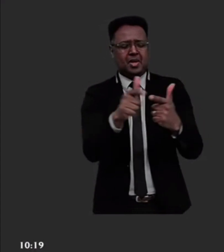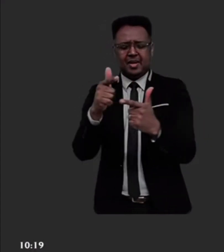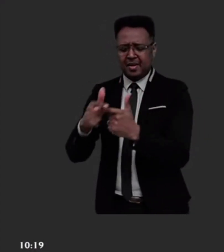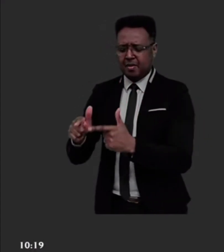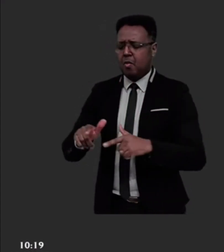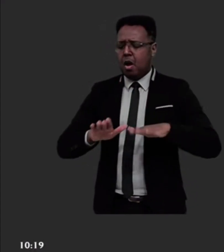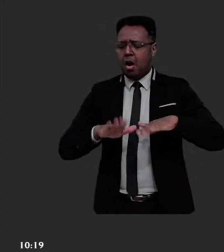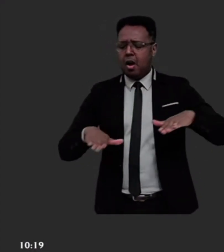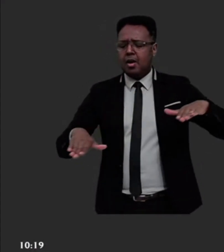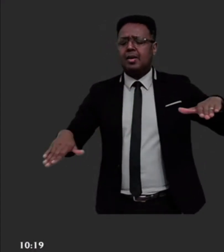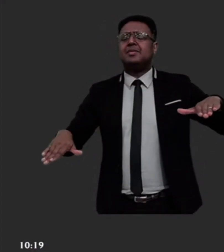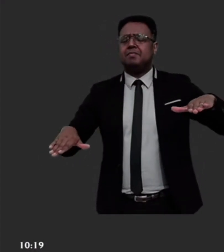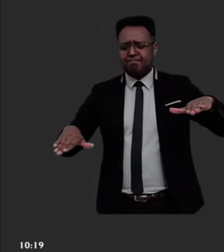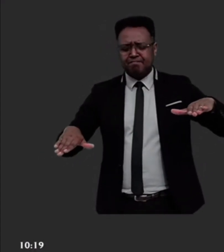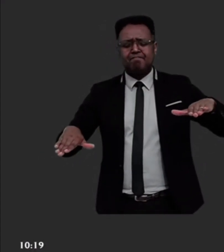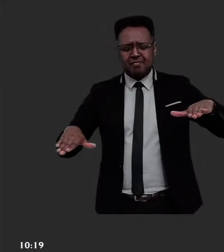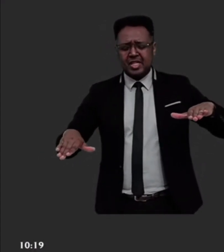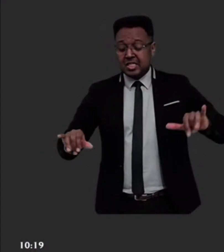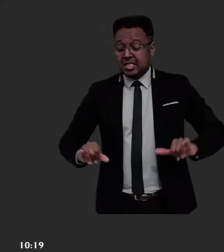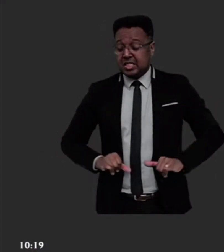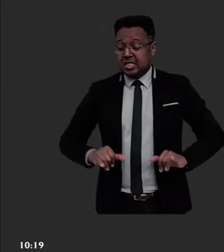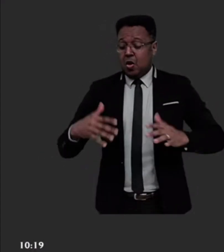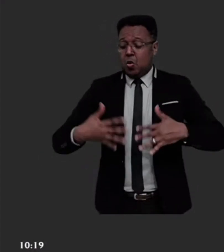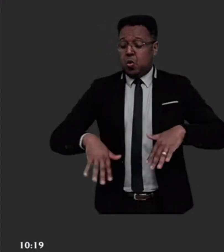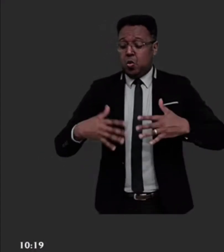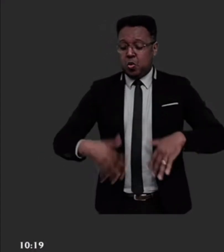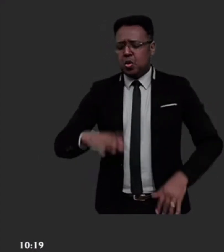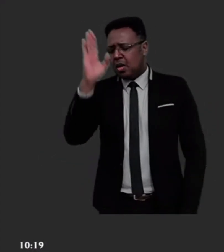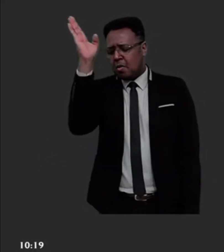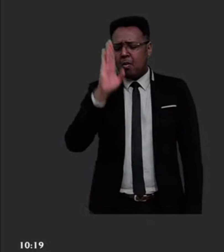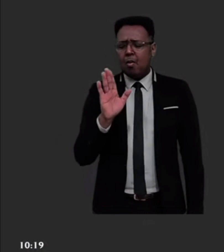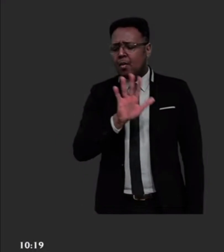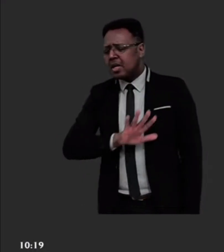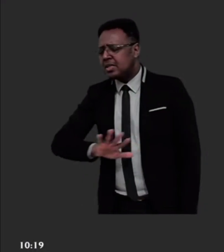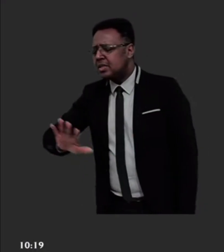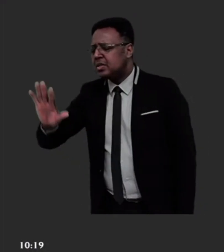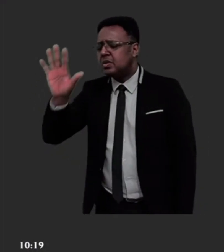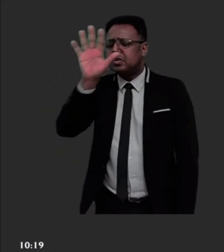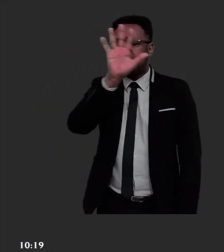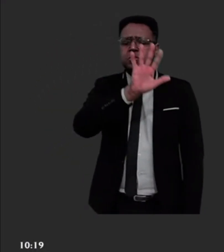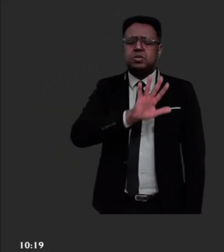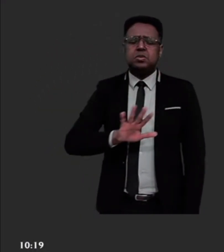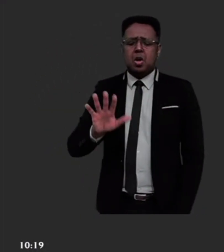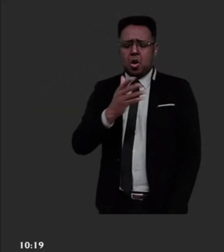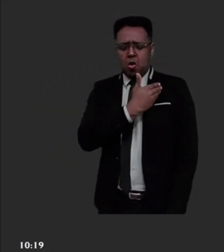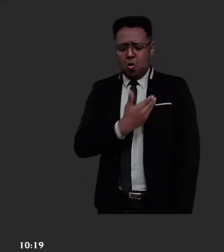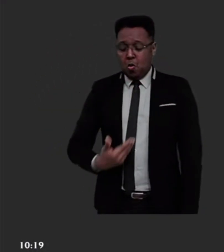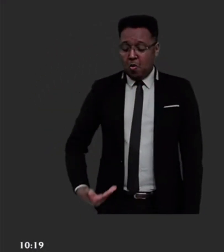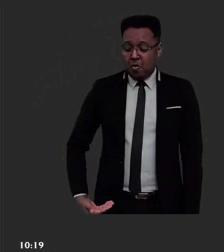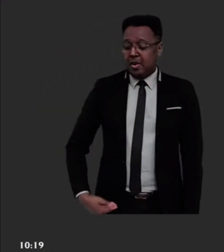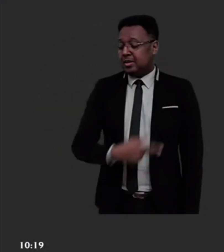a mocidade, entre a humanidade, no meio da nossa nação, no meio dos, aleluia, dos governos, no meio